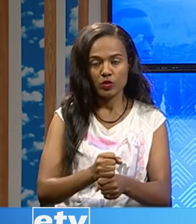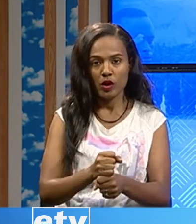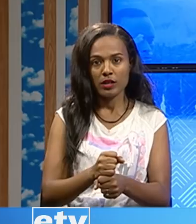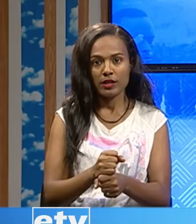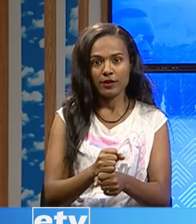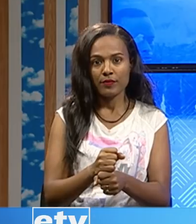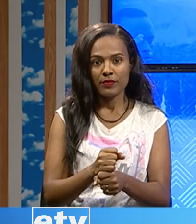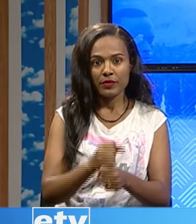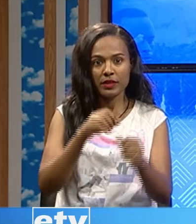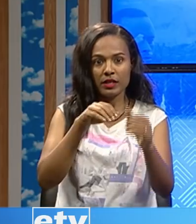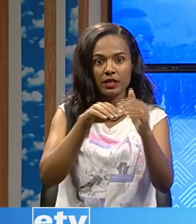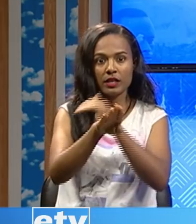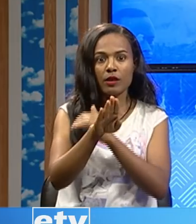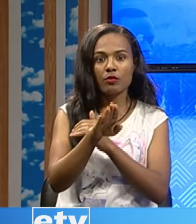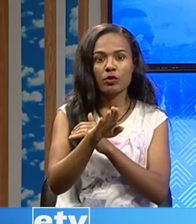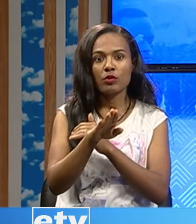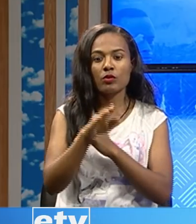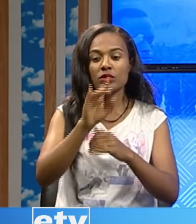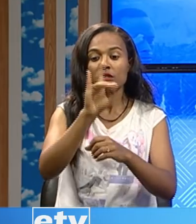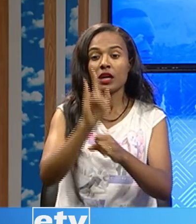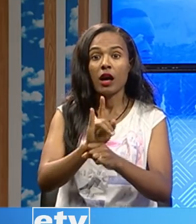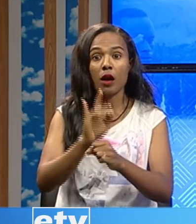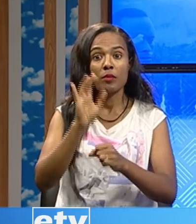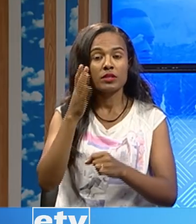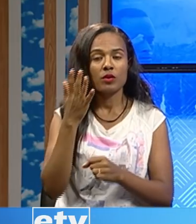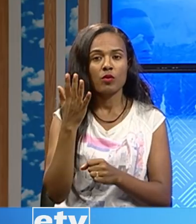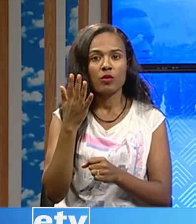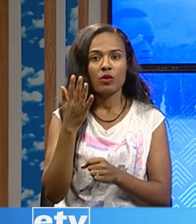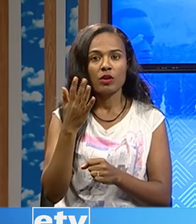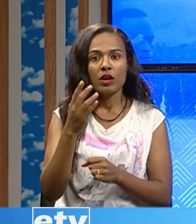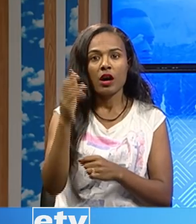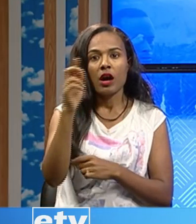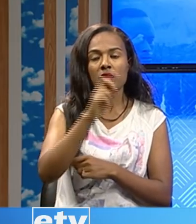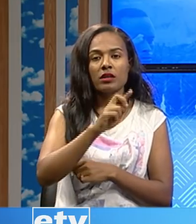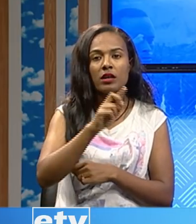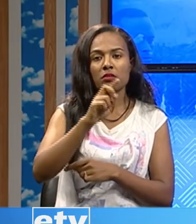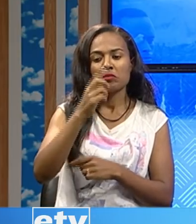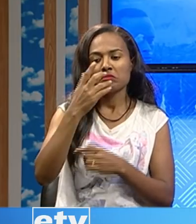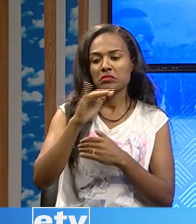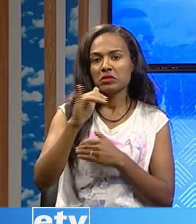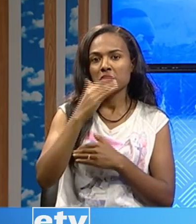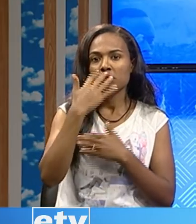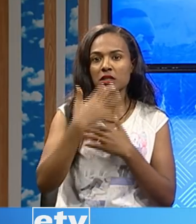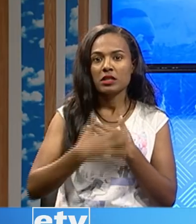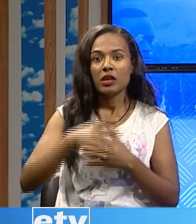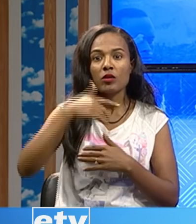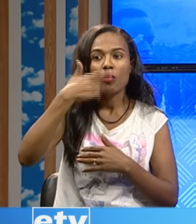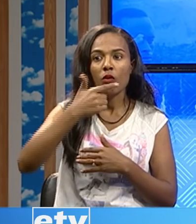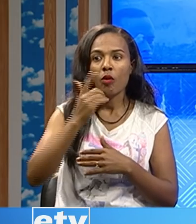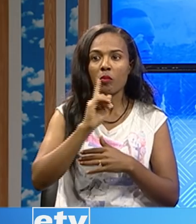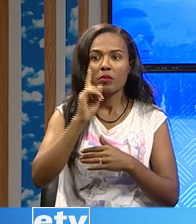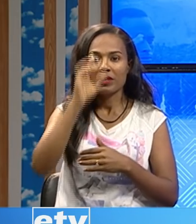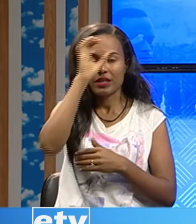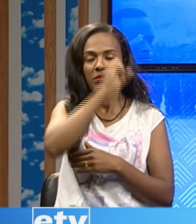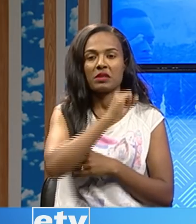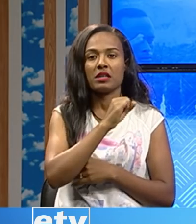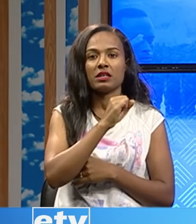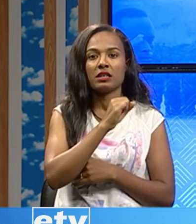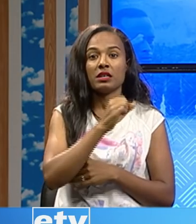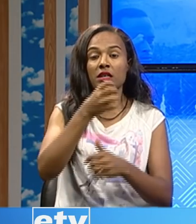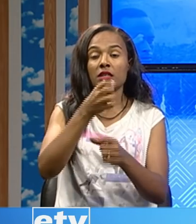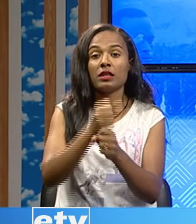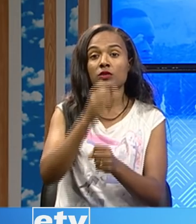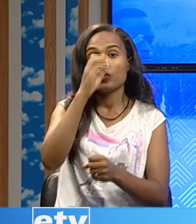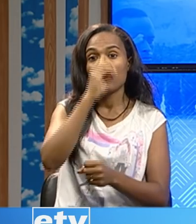ነው። ሊገቡ ነው እኮ የነዱ ቀን ዜጋ መስለው እንግዲህ አንድ ከለር አንድ ቋንቋ ምናምን ነው ምንም በምን ተገምታለ ሰው